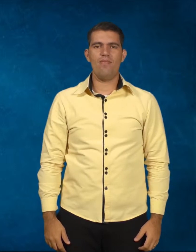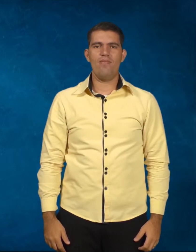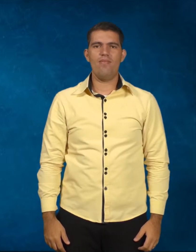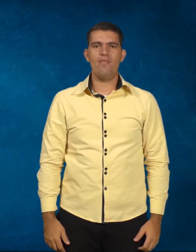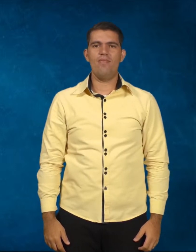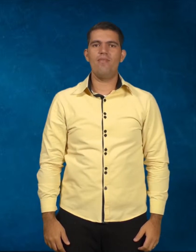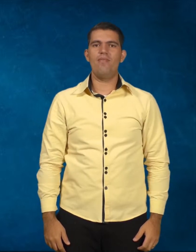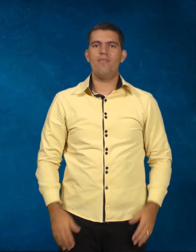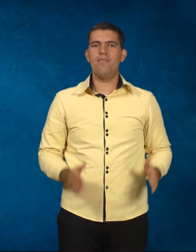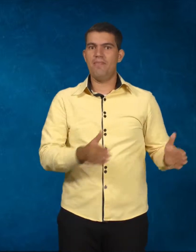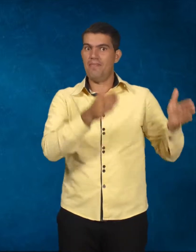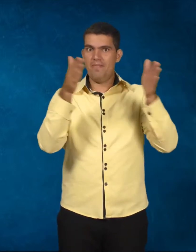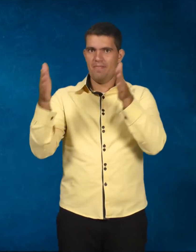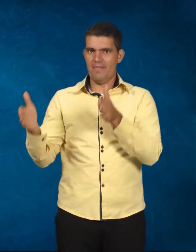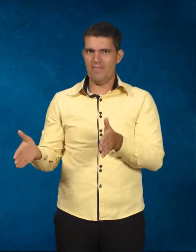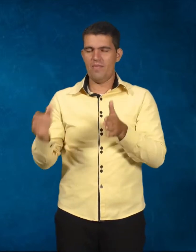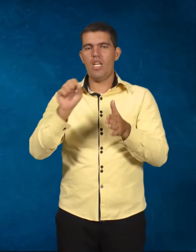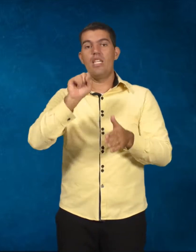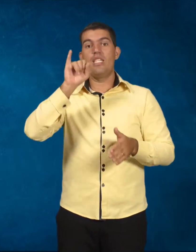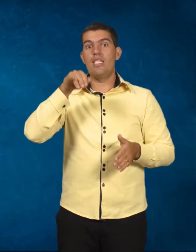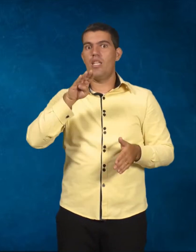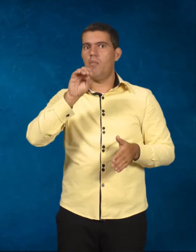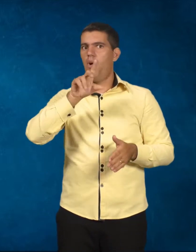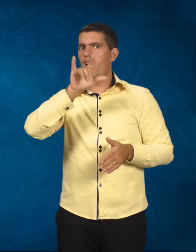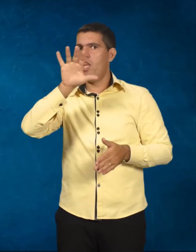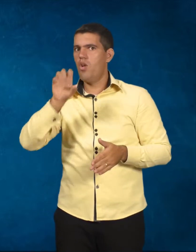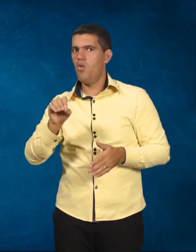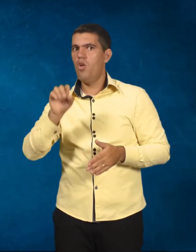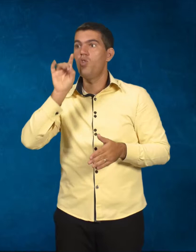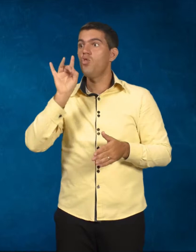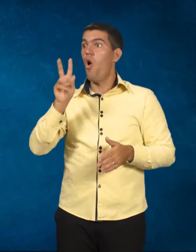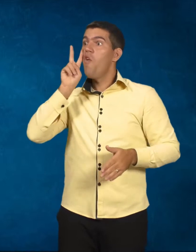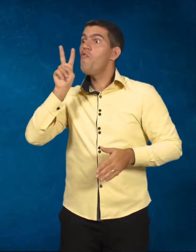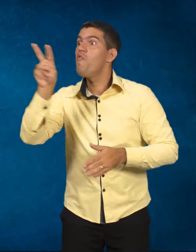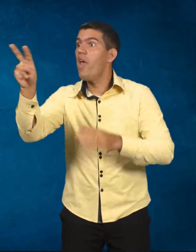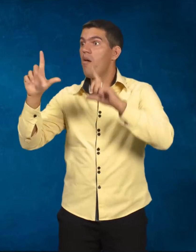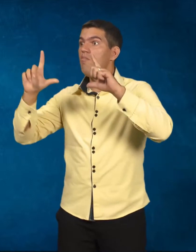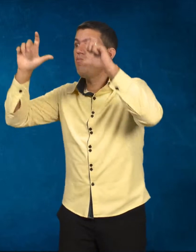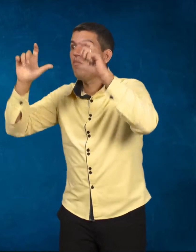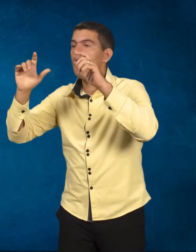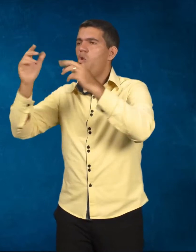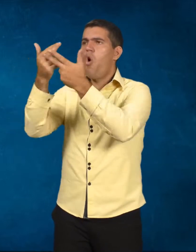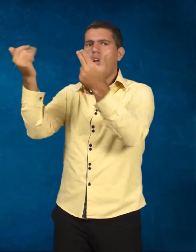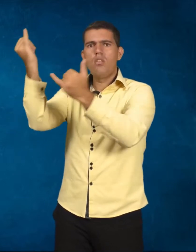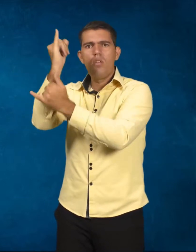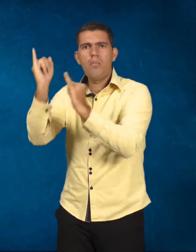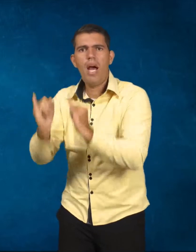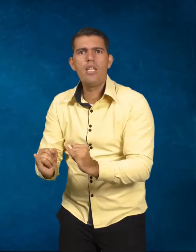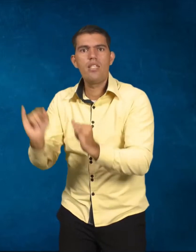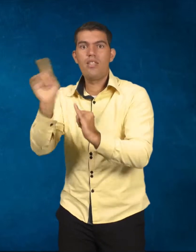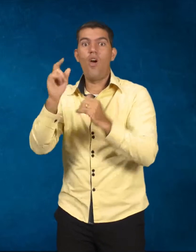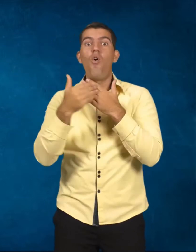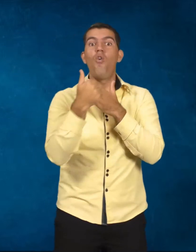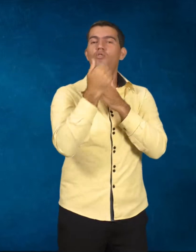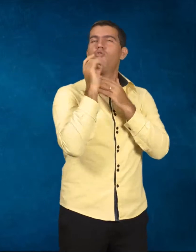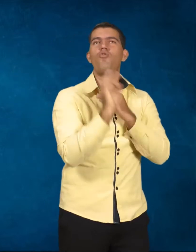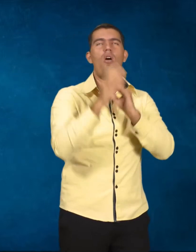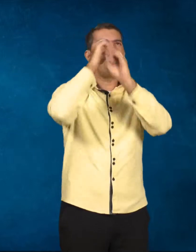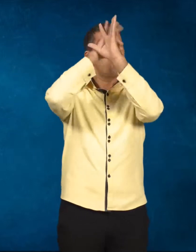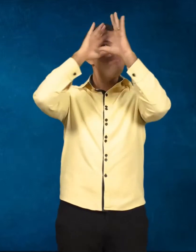No estágio simbólico, a criança vai além do ícone e consegue lidar com símbolos para representar o mundo. Por exemplo, ao ver